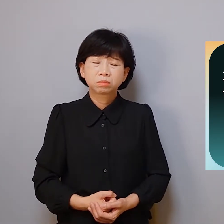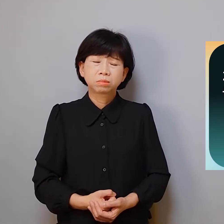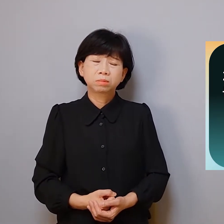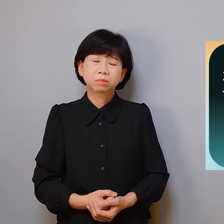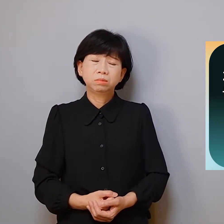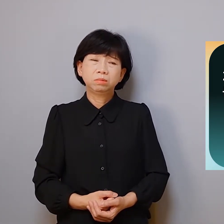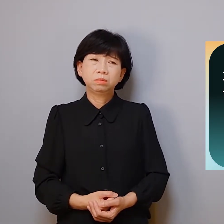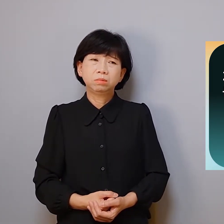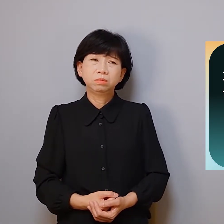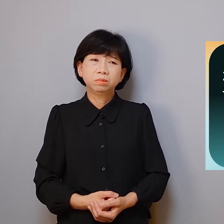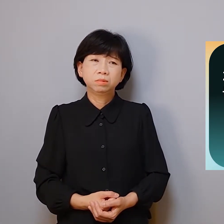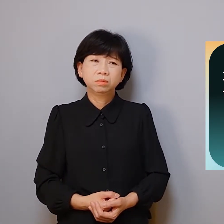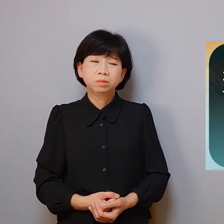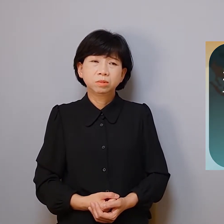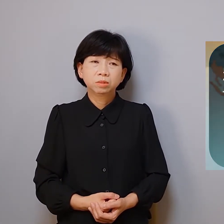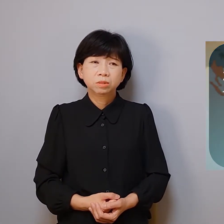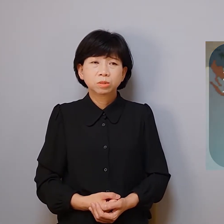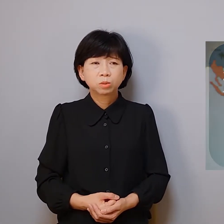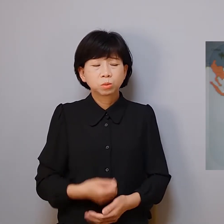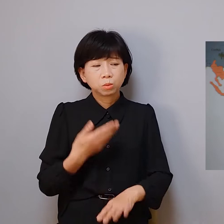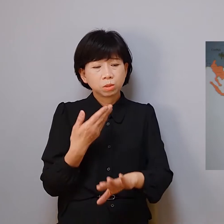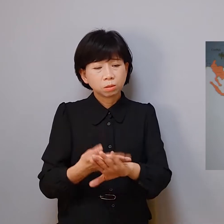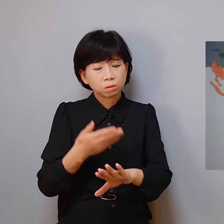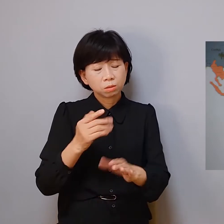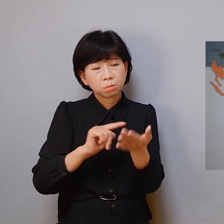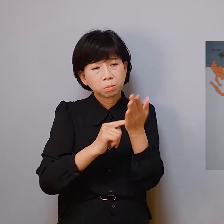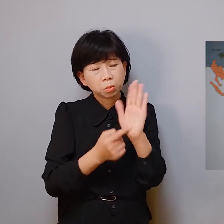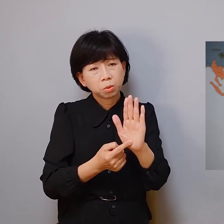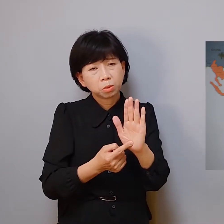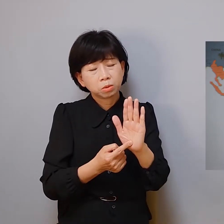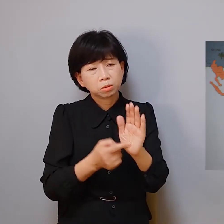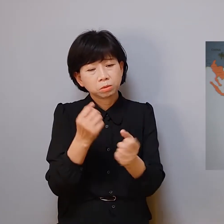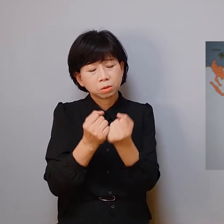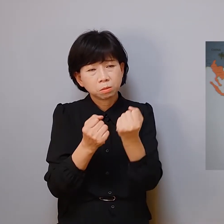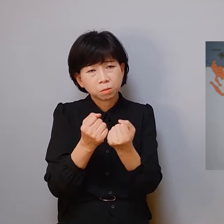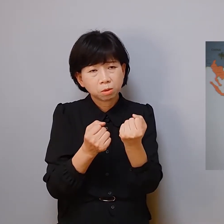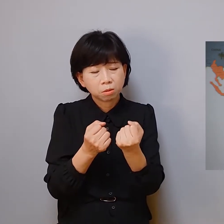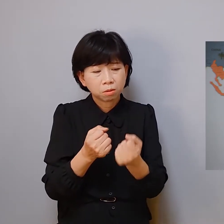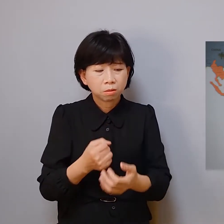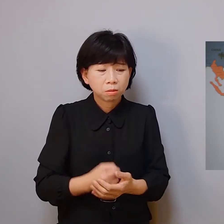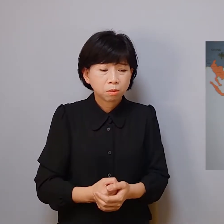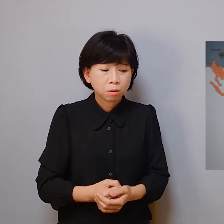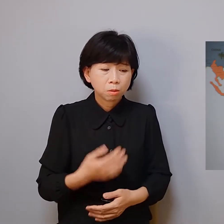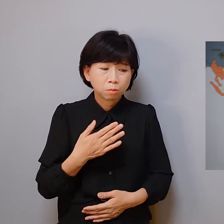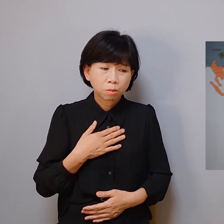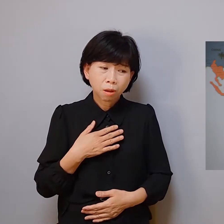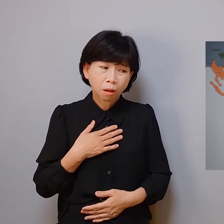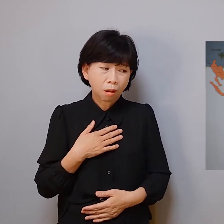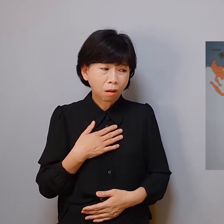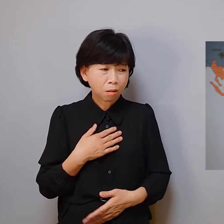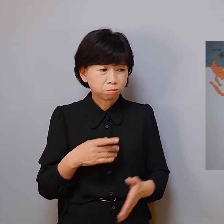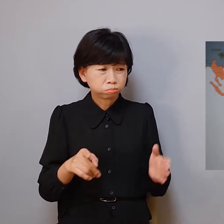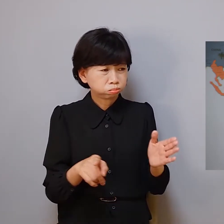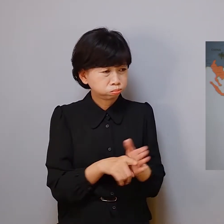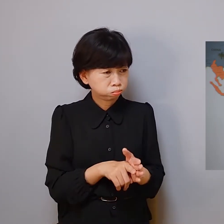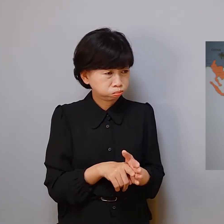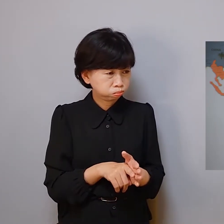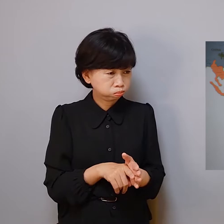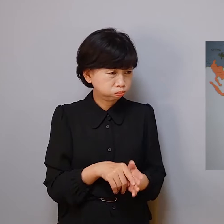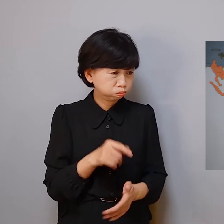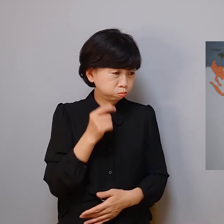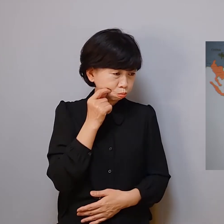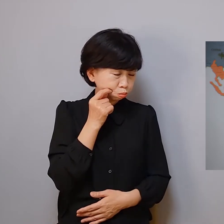말씀합니다. 이것을 조금 또 다른 번역에서는 이렇게 설명하고 있더라고요. 나는 그 사실을 믿을 수 없게